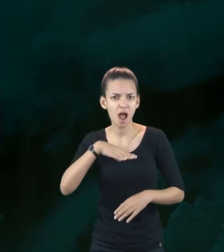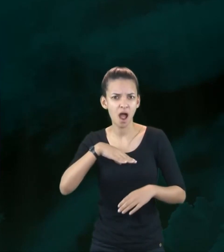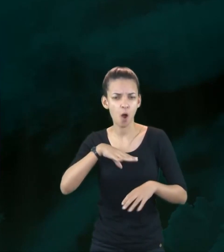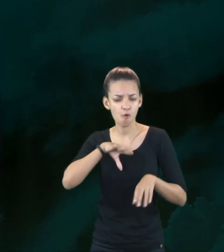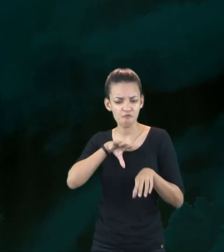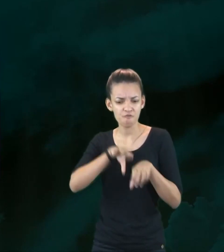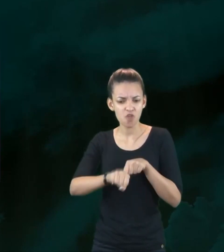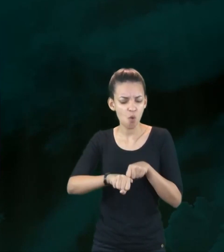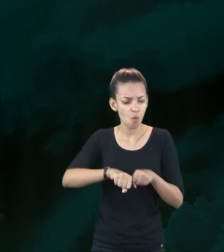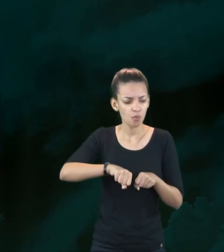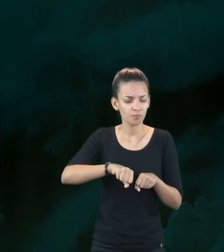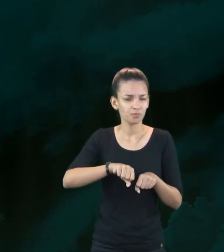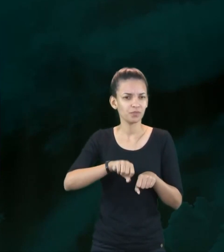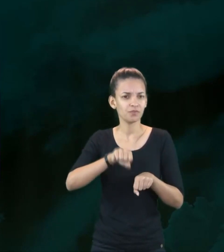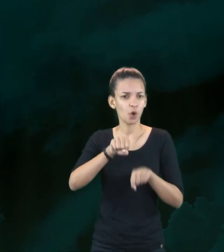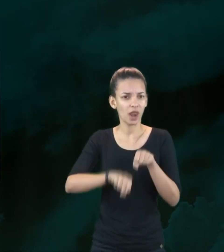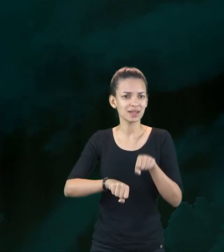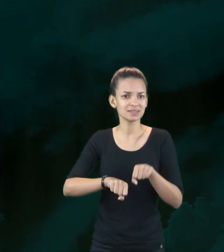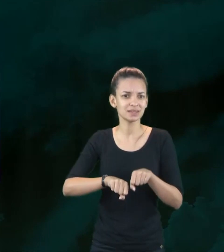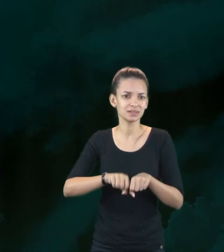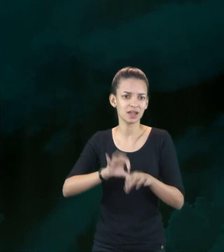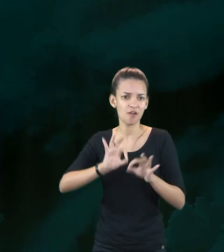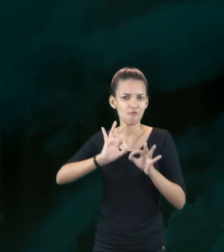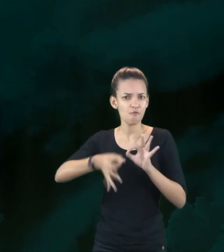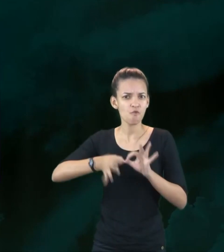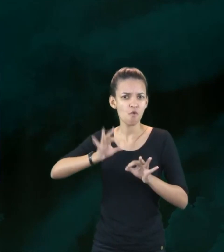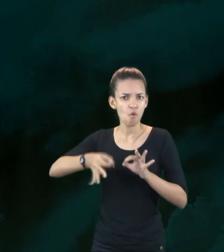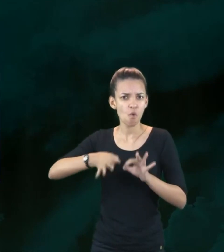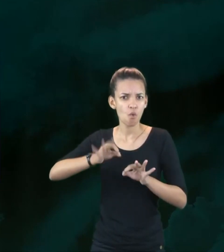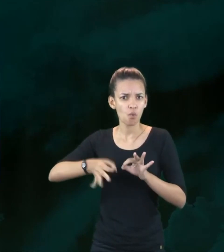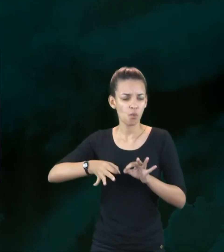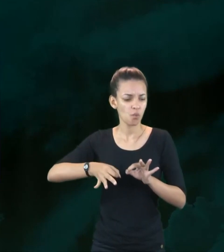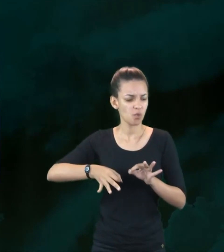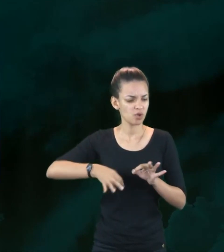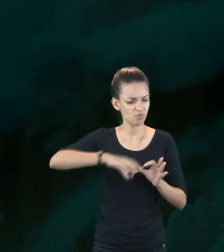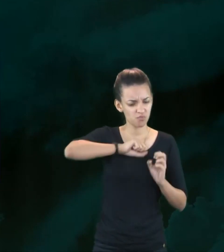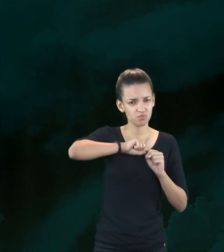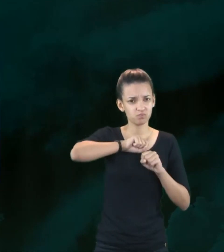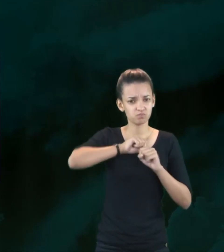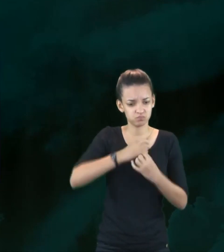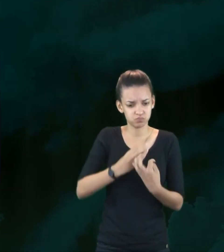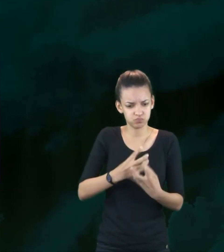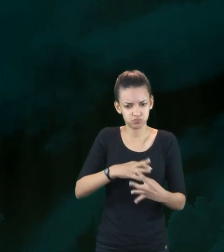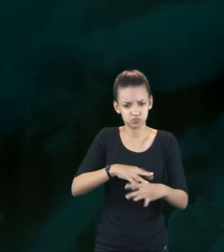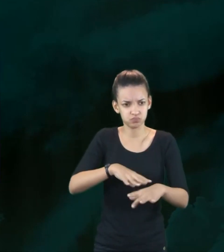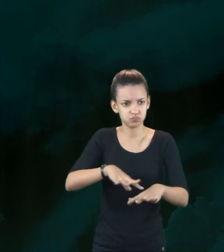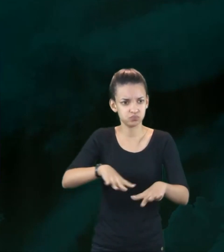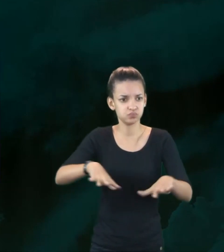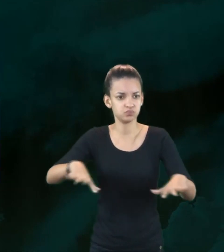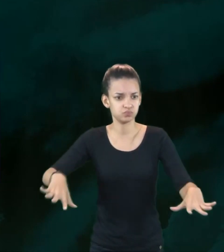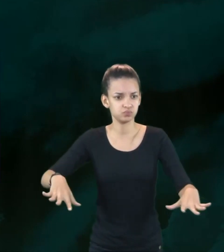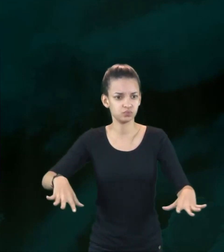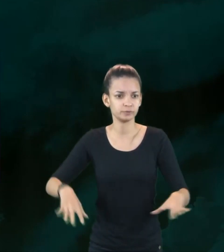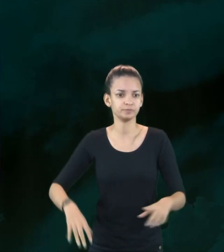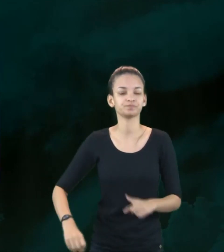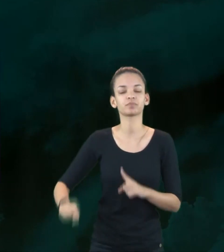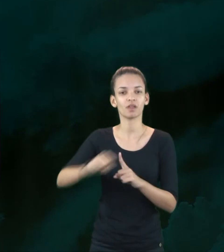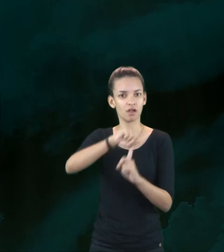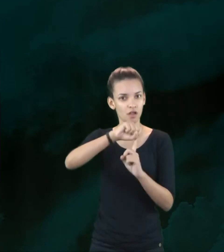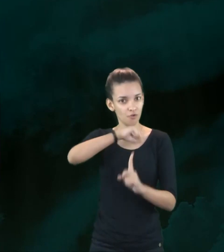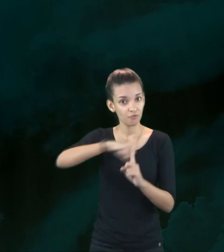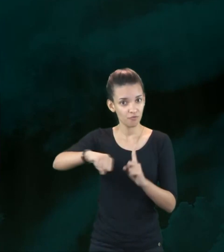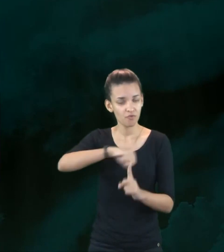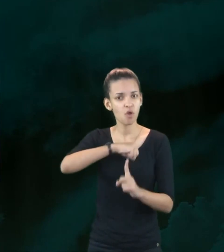violência, e começou-se, eu não quero detalhar aqui, tá? Porque não está escrito aqui